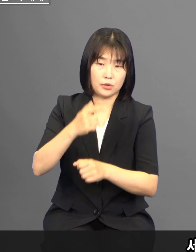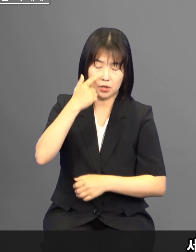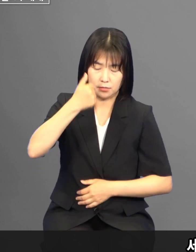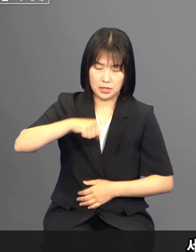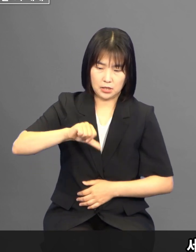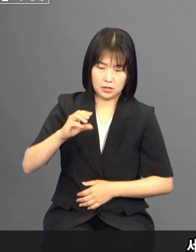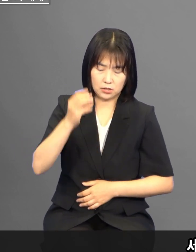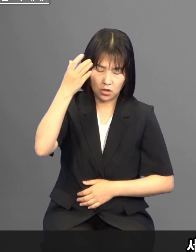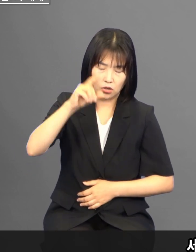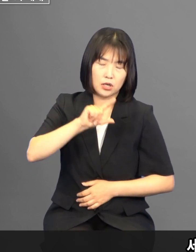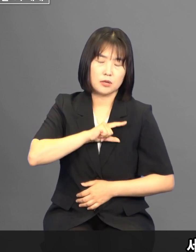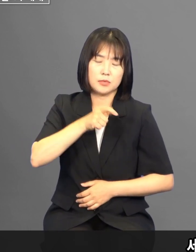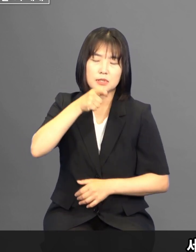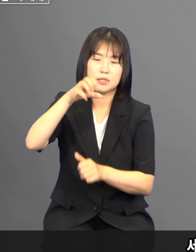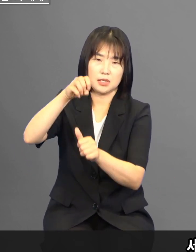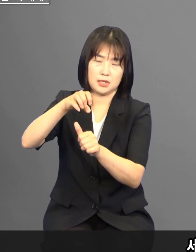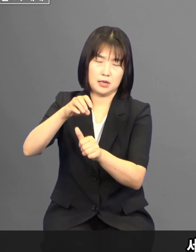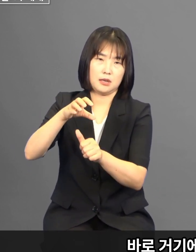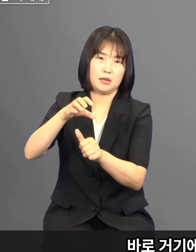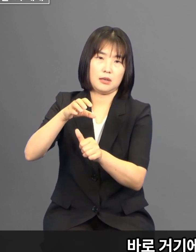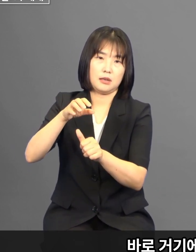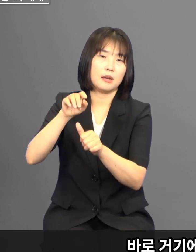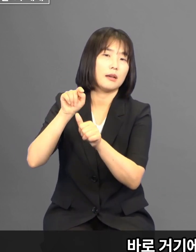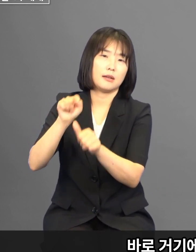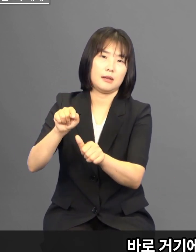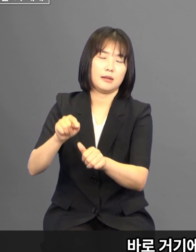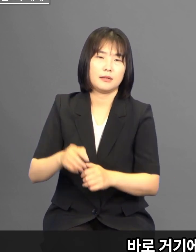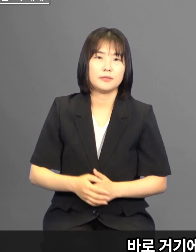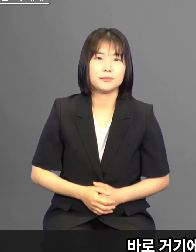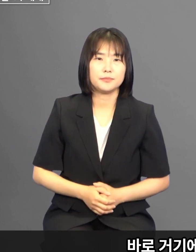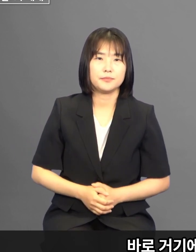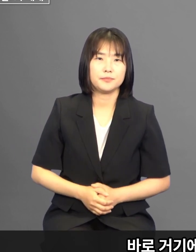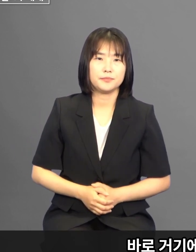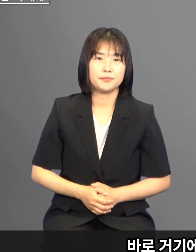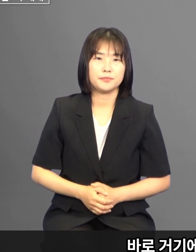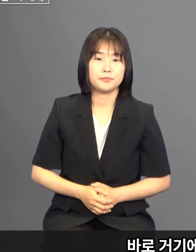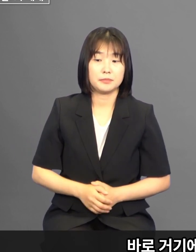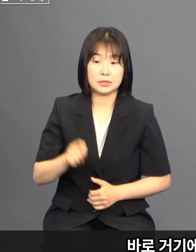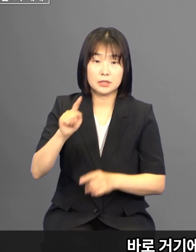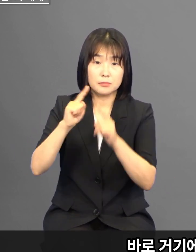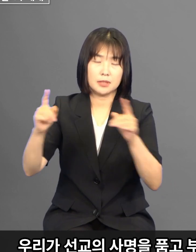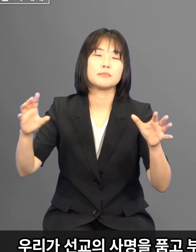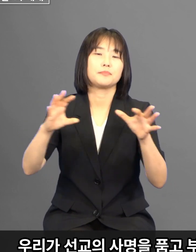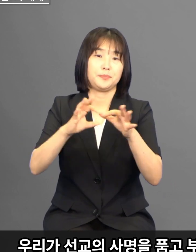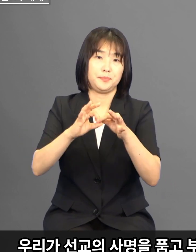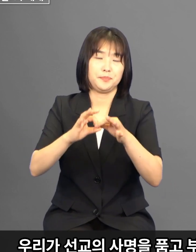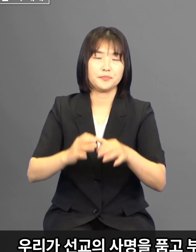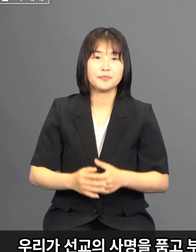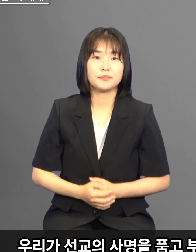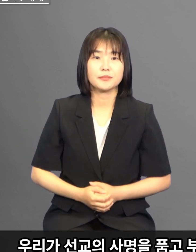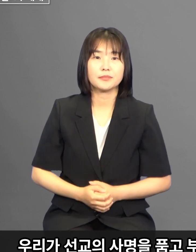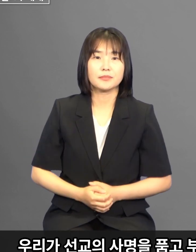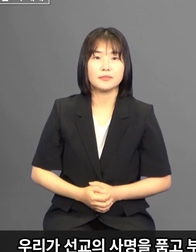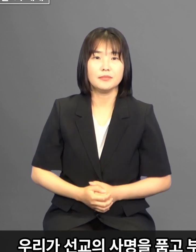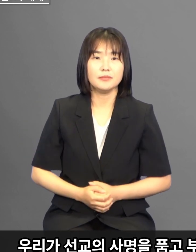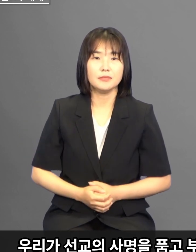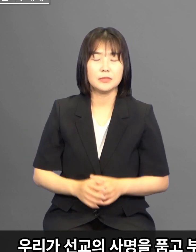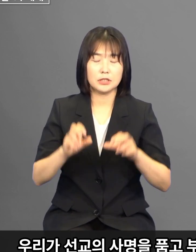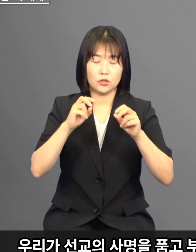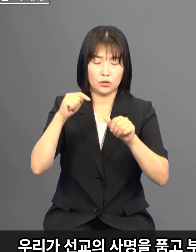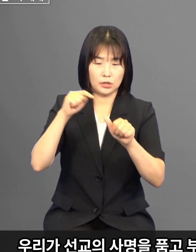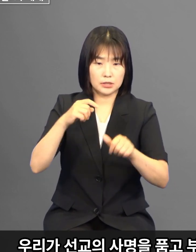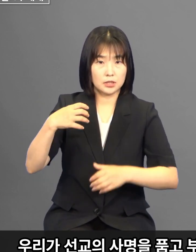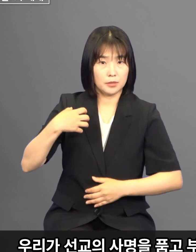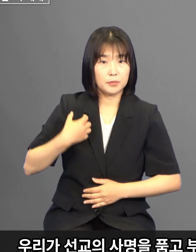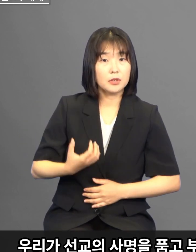이름으로 세례를 베풀라. 바로 거기에 이어진 말씀이었어요. 우리가 선교의 사명을